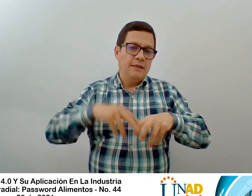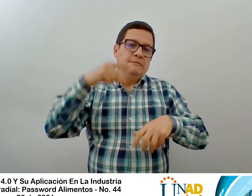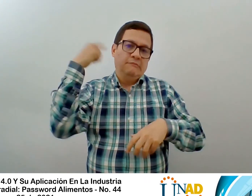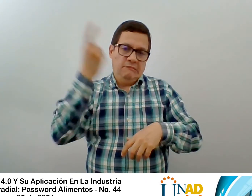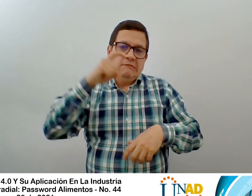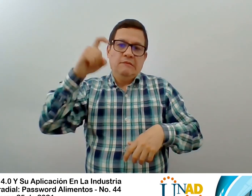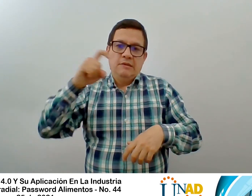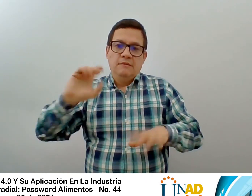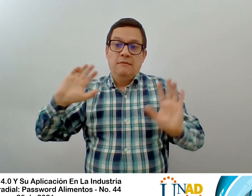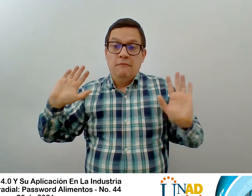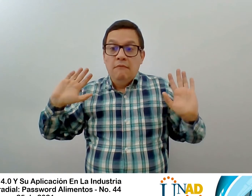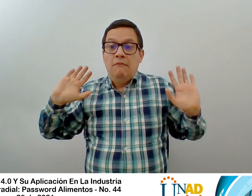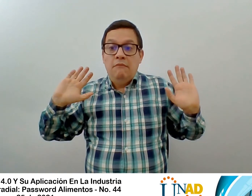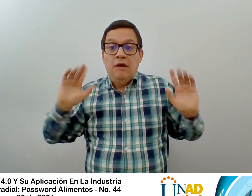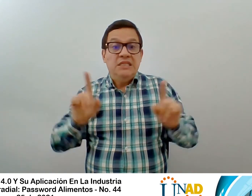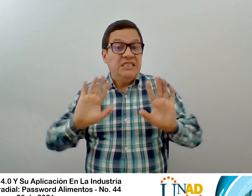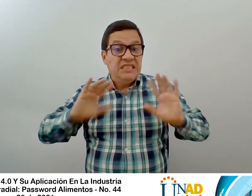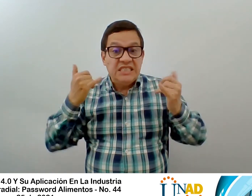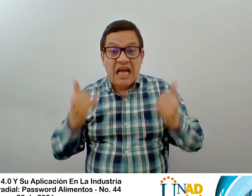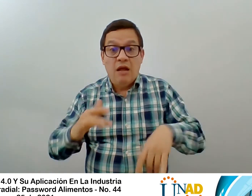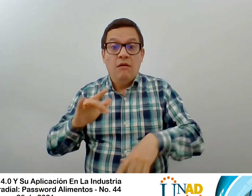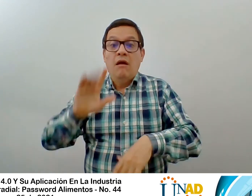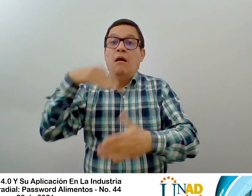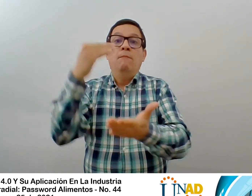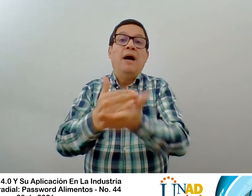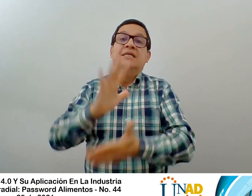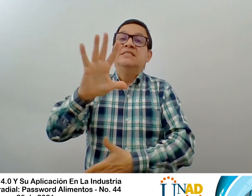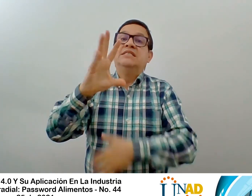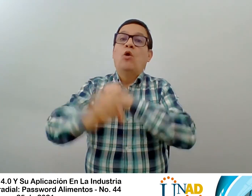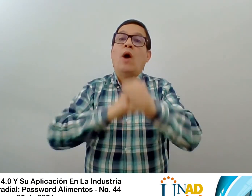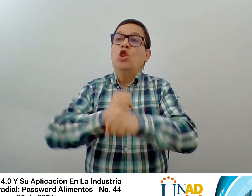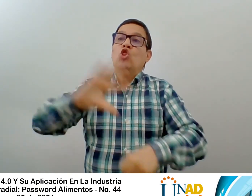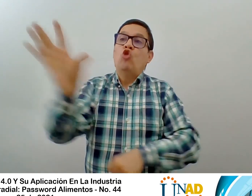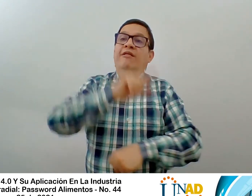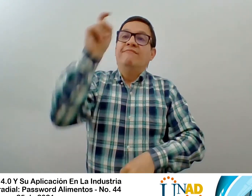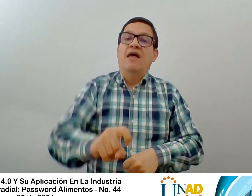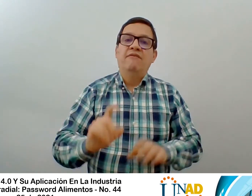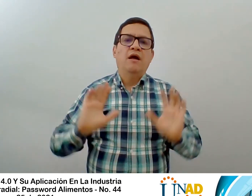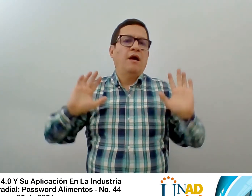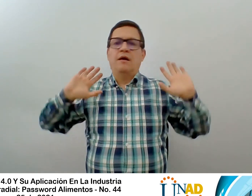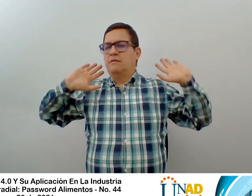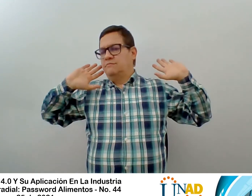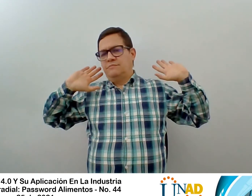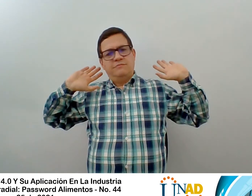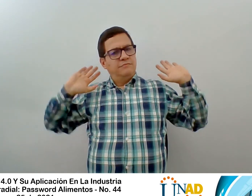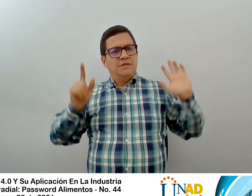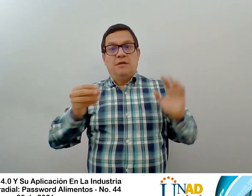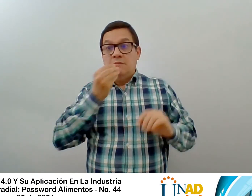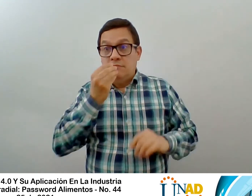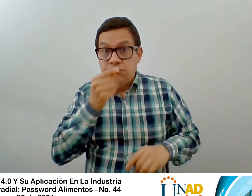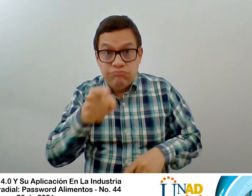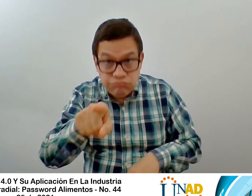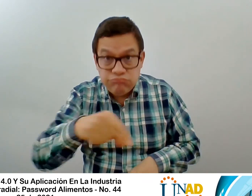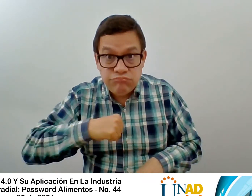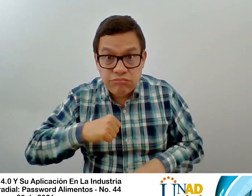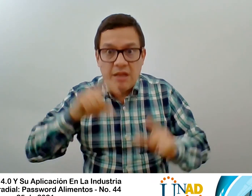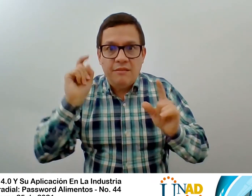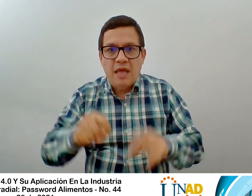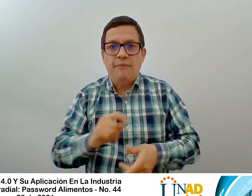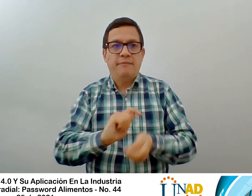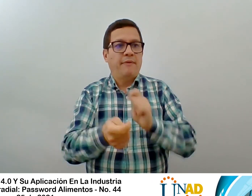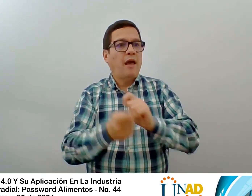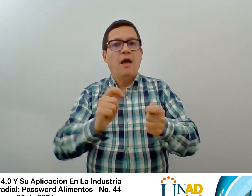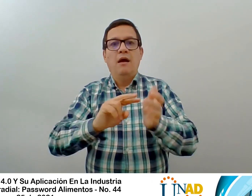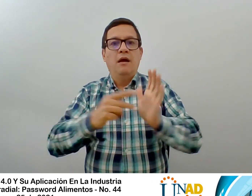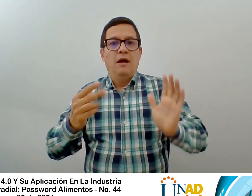general es un paso que deberían dar las industrias, pero pues no hay un plazo, es decir, no podemos hablar de en 5 años todas las industrias del sector de